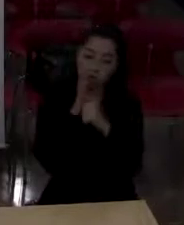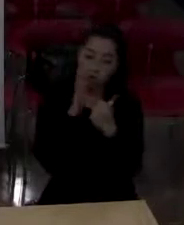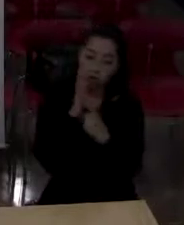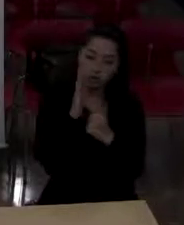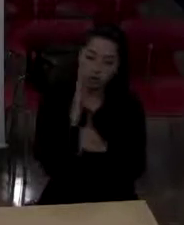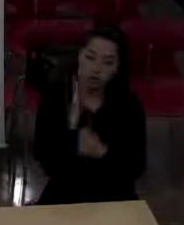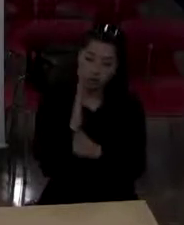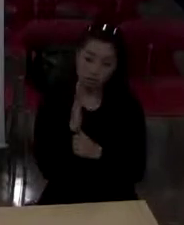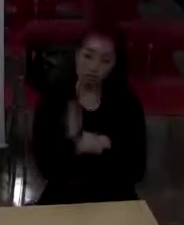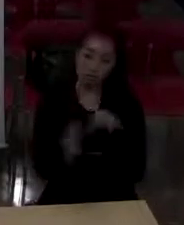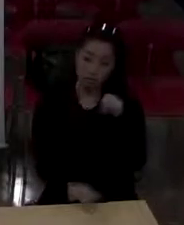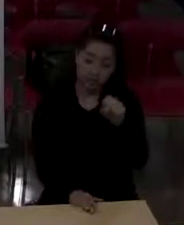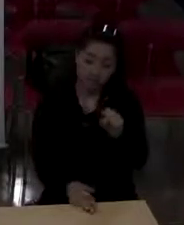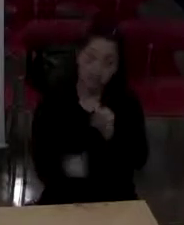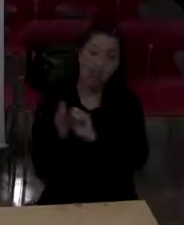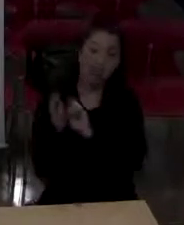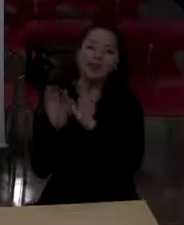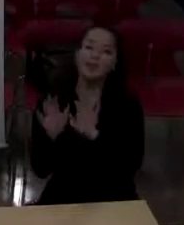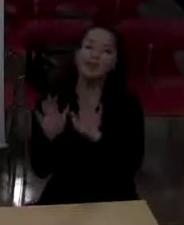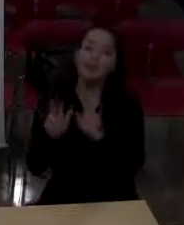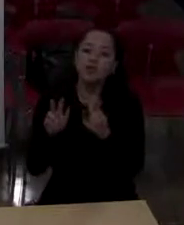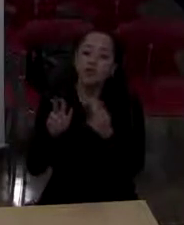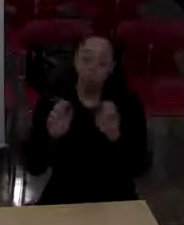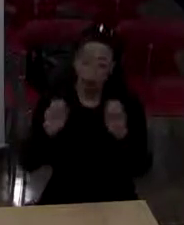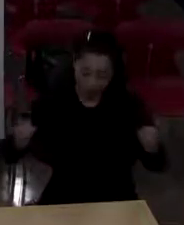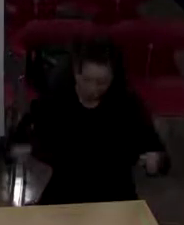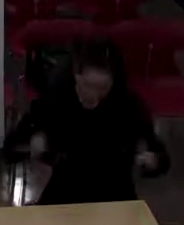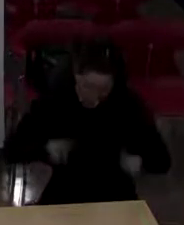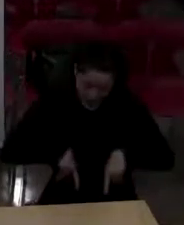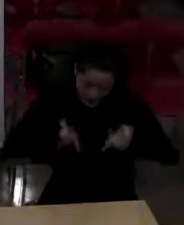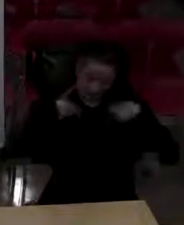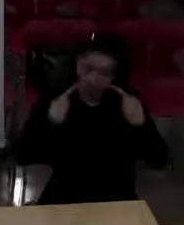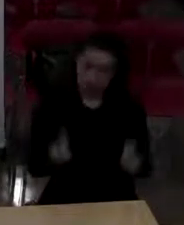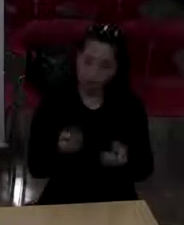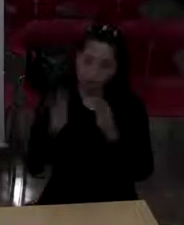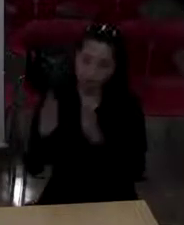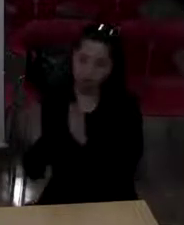dirigidos en todos los ciclos de vida y para lo que es